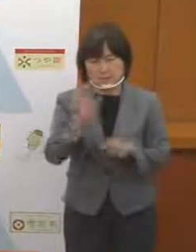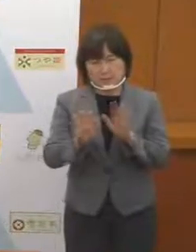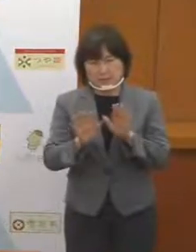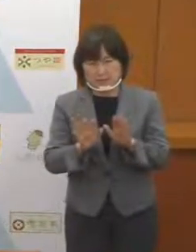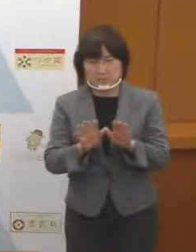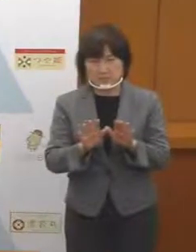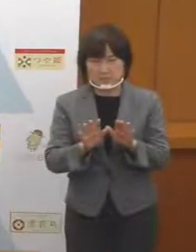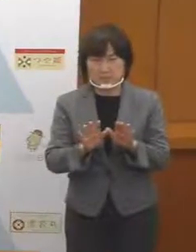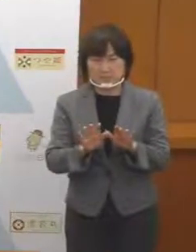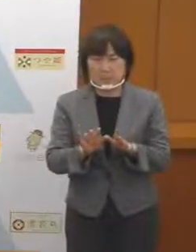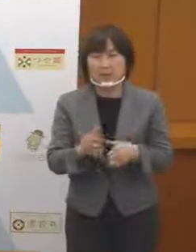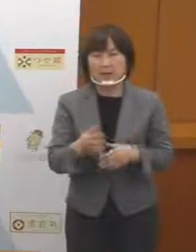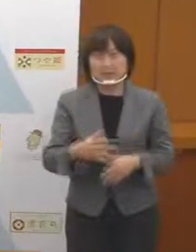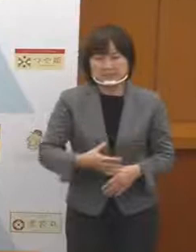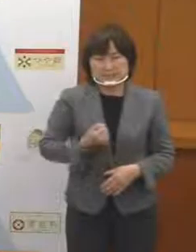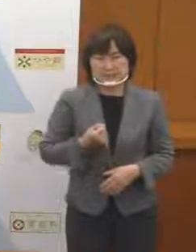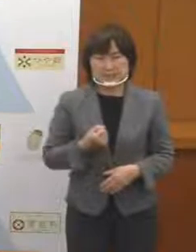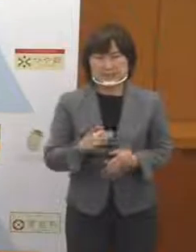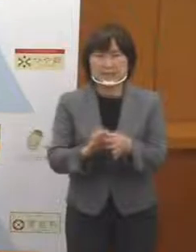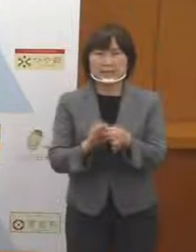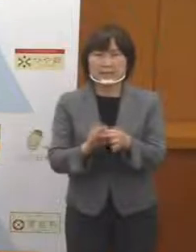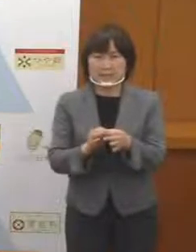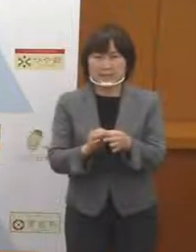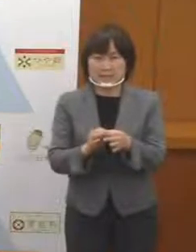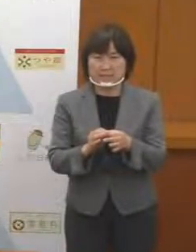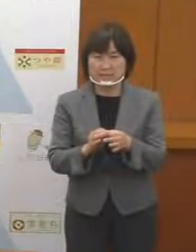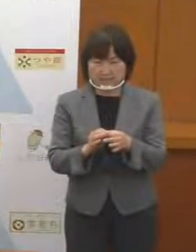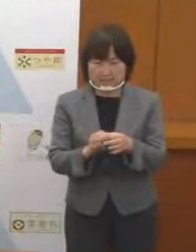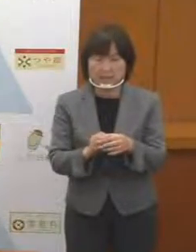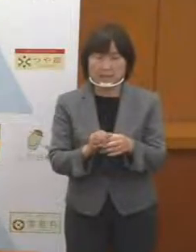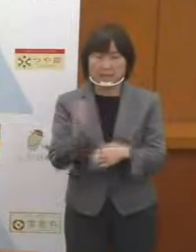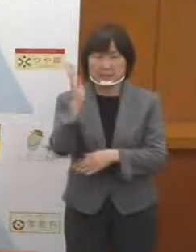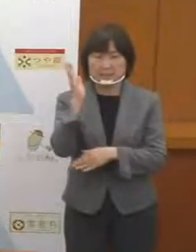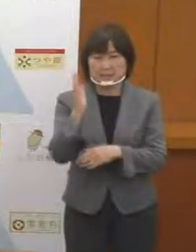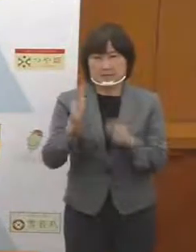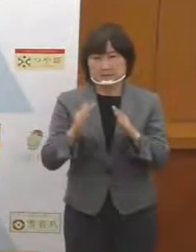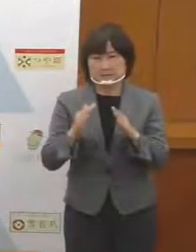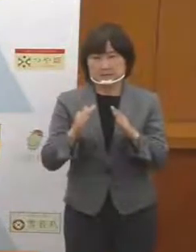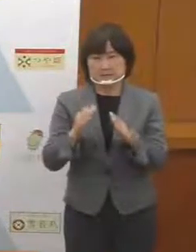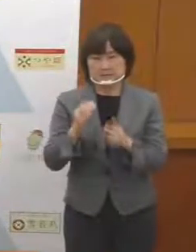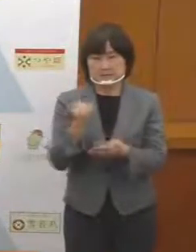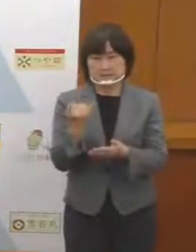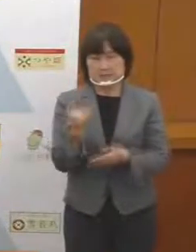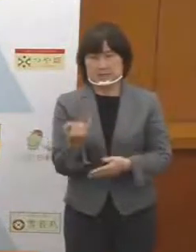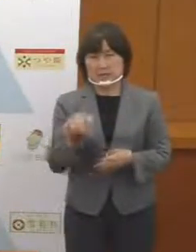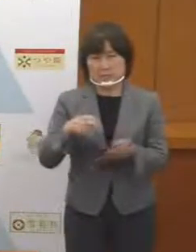でしょうか信頼関係思って政治家はあのう